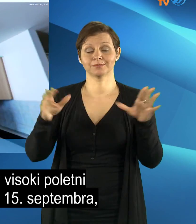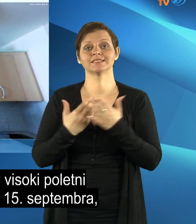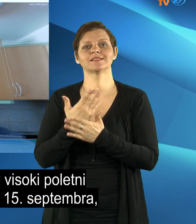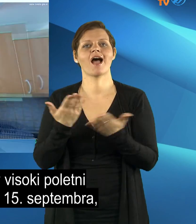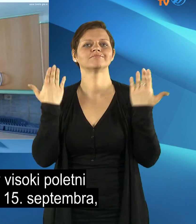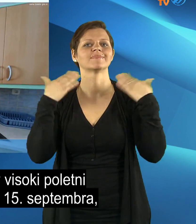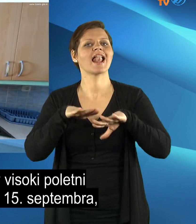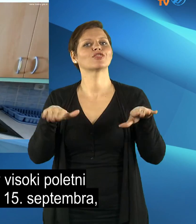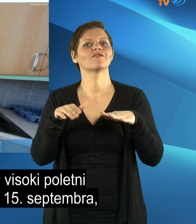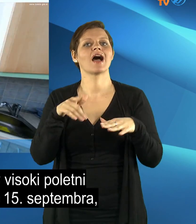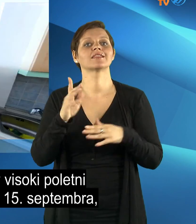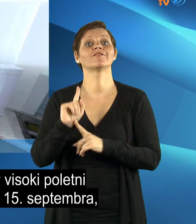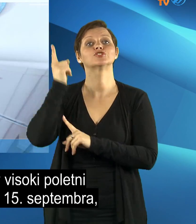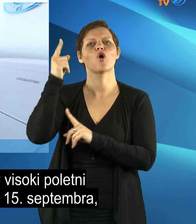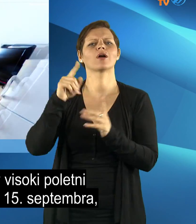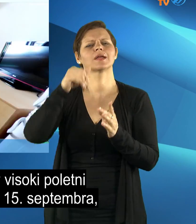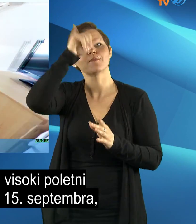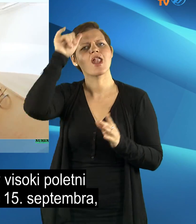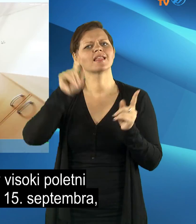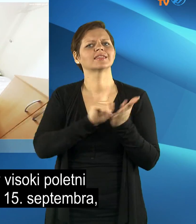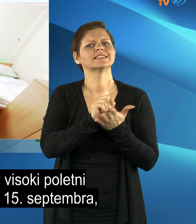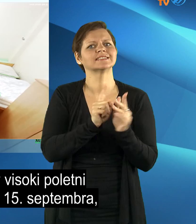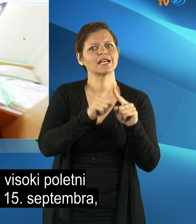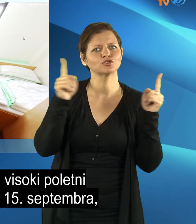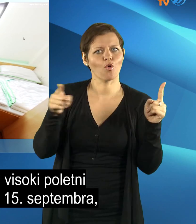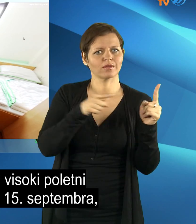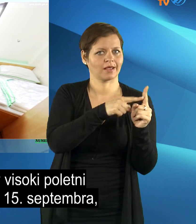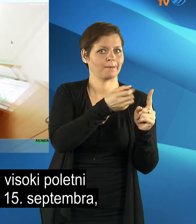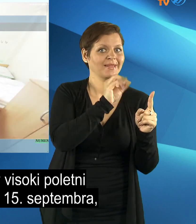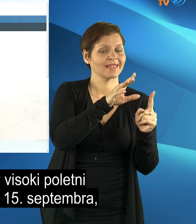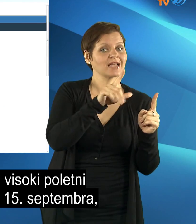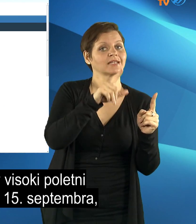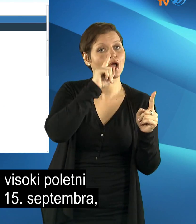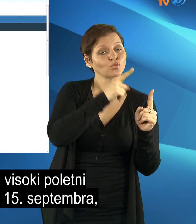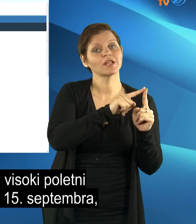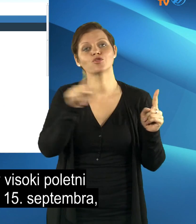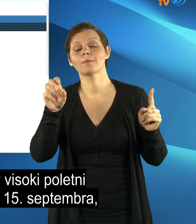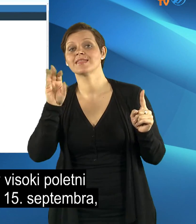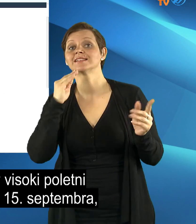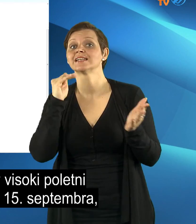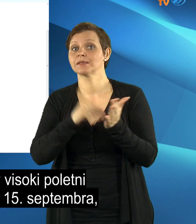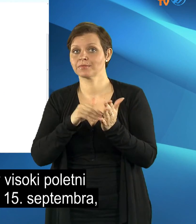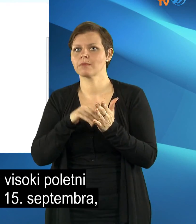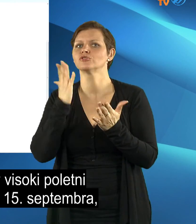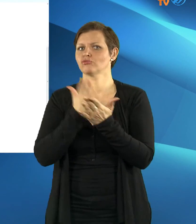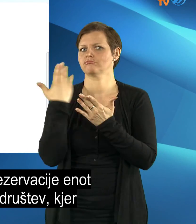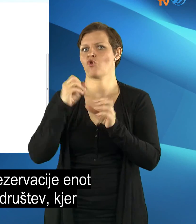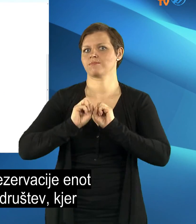za letovanje v visoki poletni sezoni od 15. junija do 15. septembra je objavljen